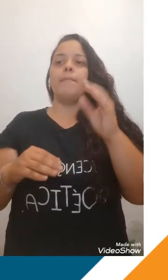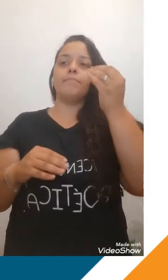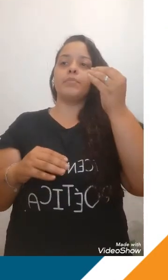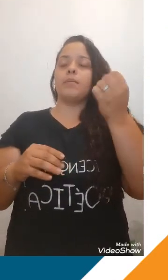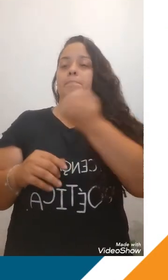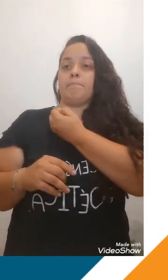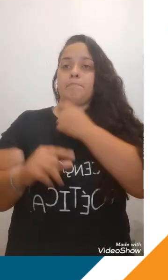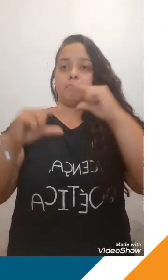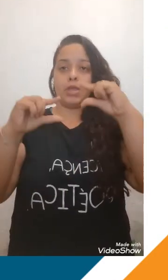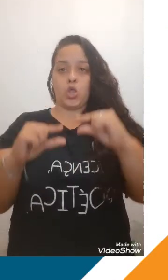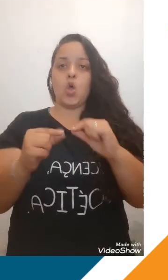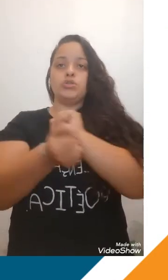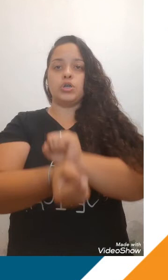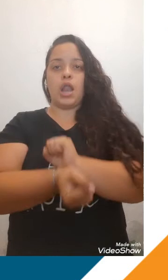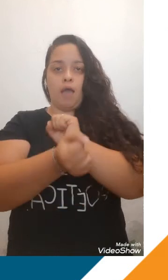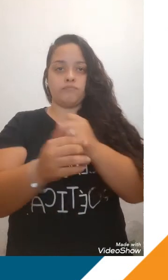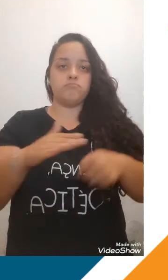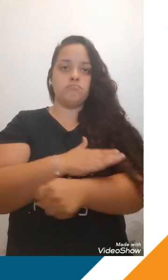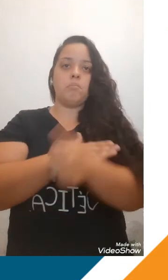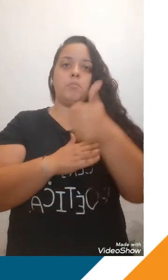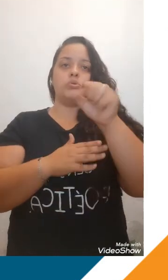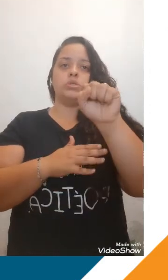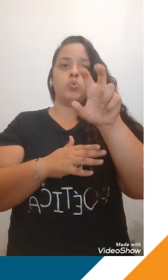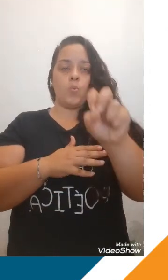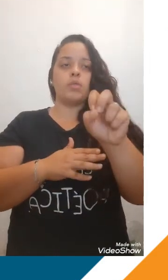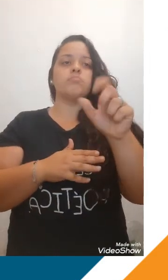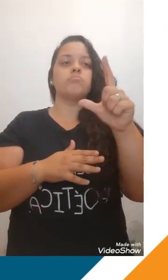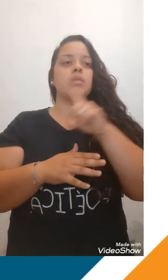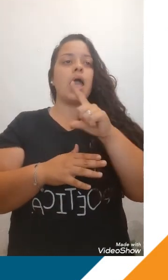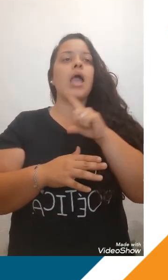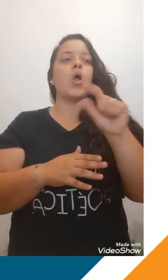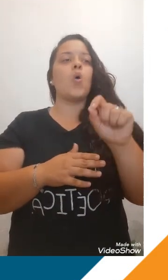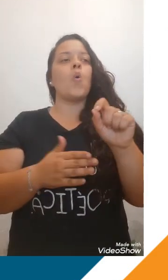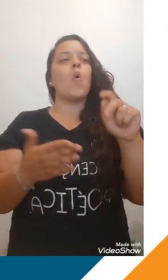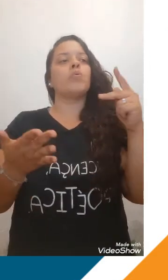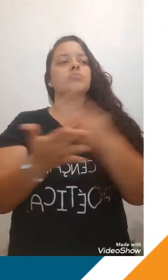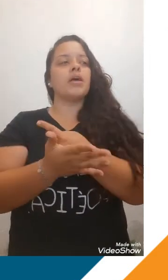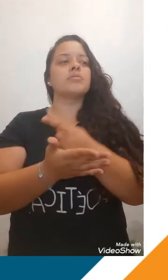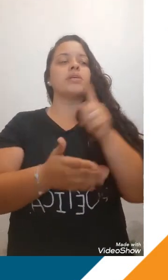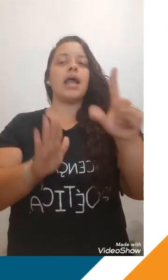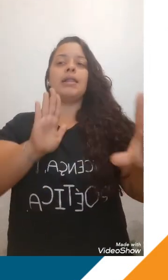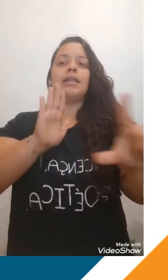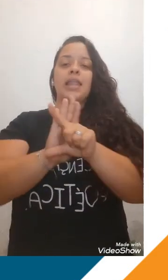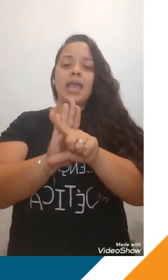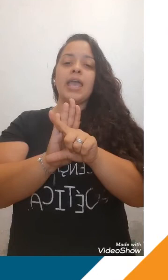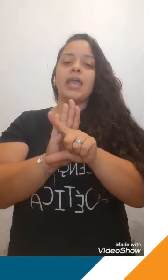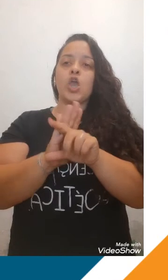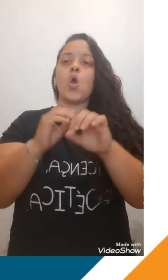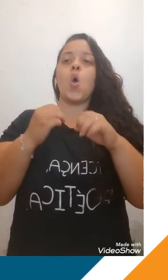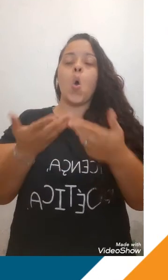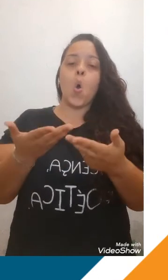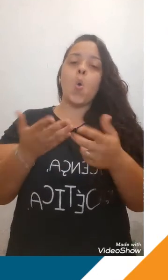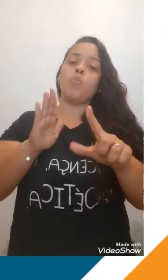introduzidos em 1850 com relação ao ano anterior reflete as providências trazidas pela Lei Rio Branco ou Lei do Ventre